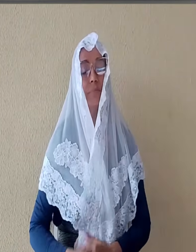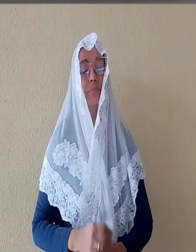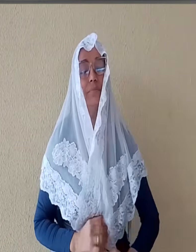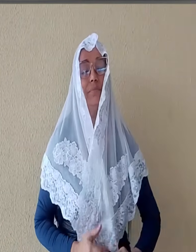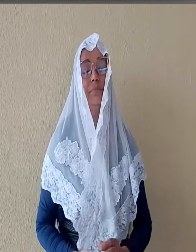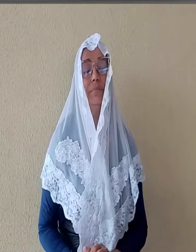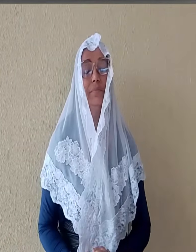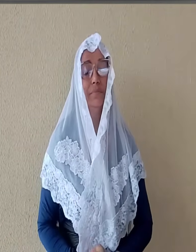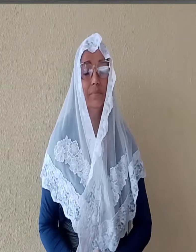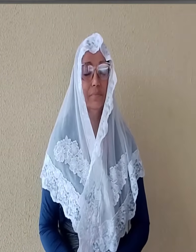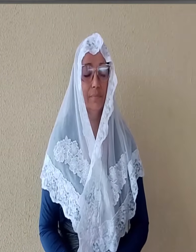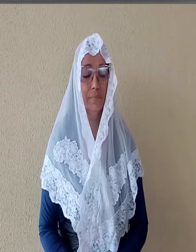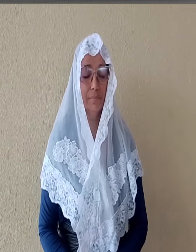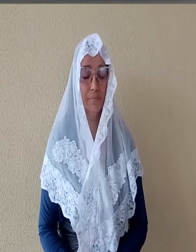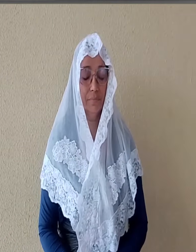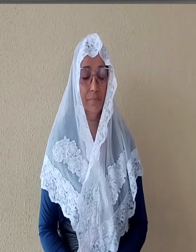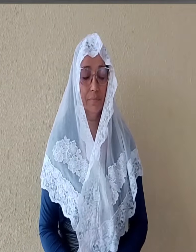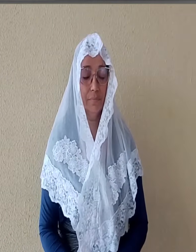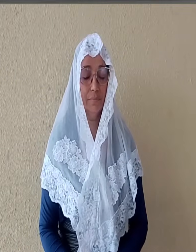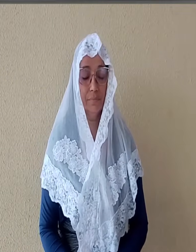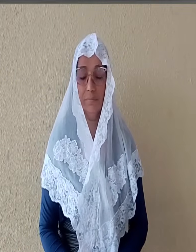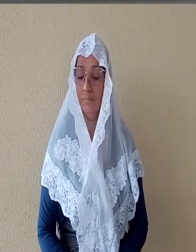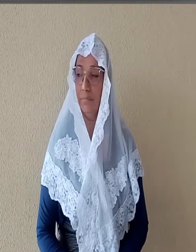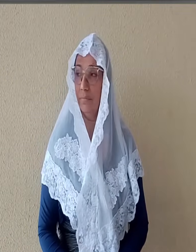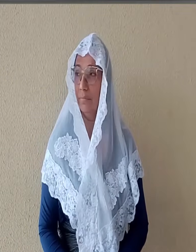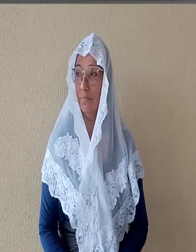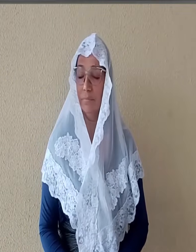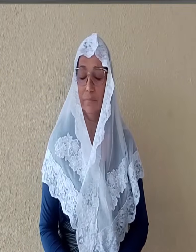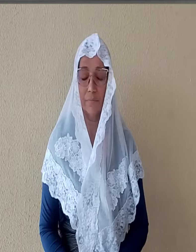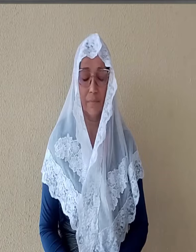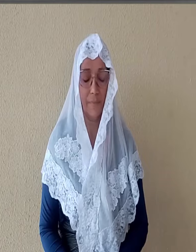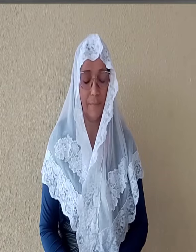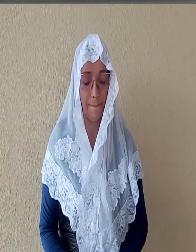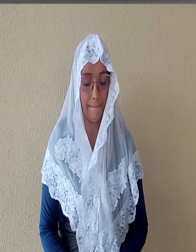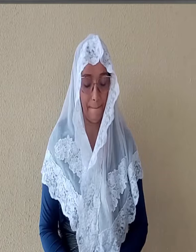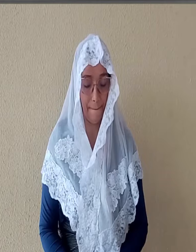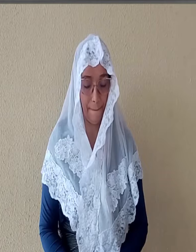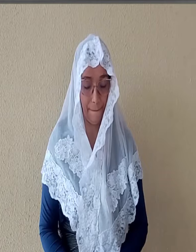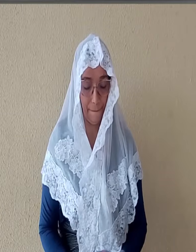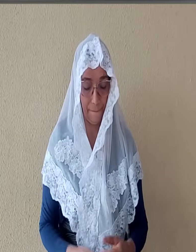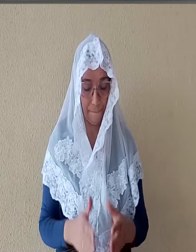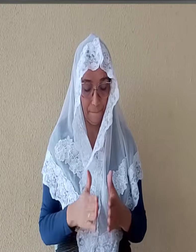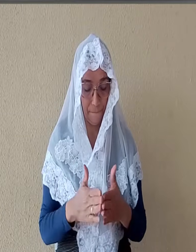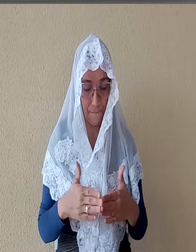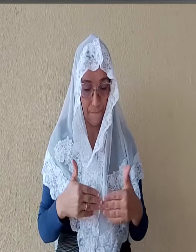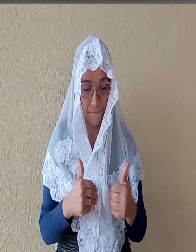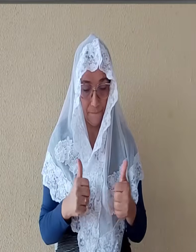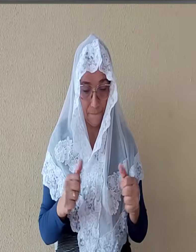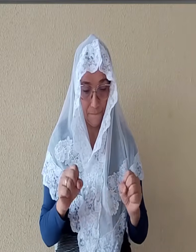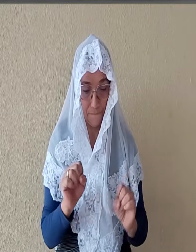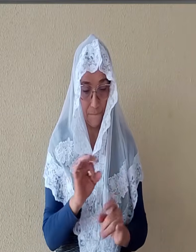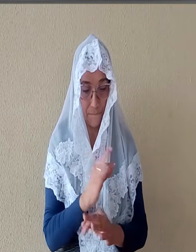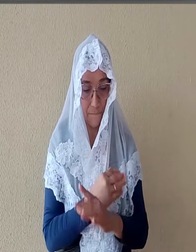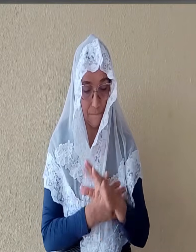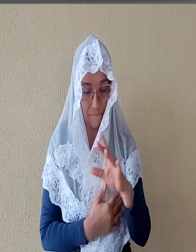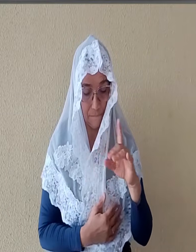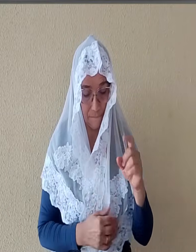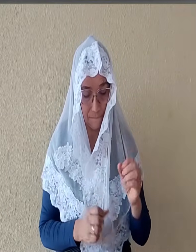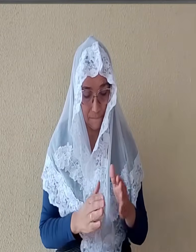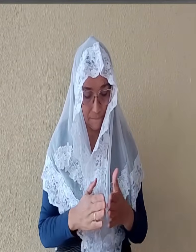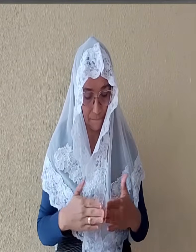damos, Senhor. Aleluia, Glória a Deus. Alegria de nós Jesus. estarmos aqui, Senhor. Glória a